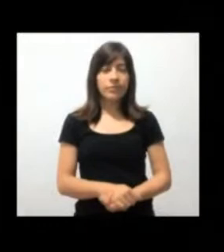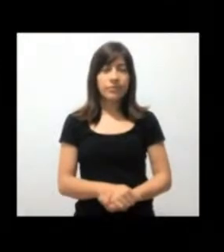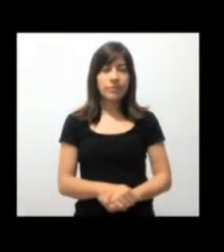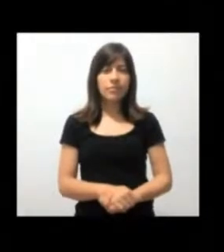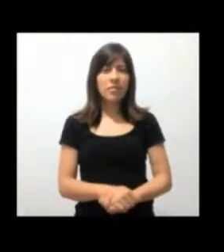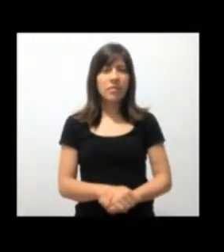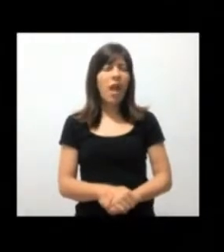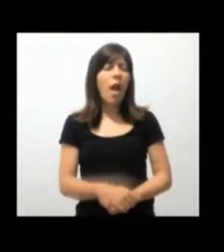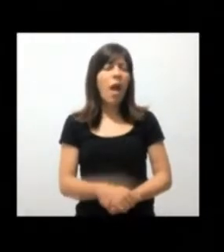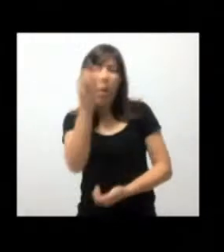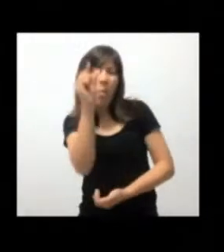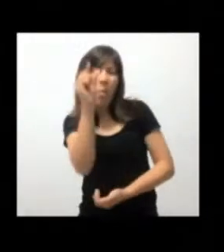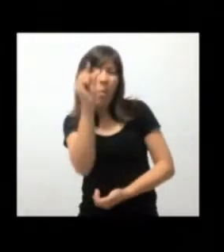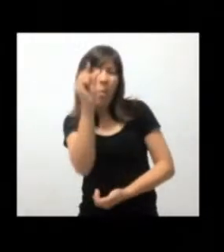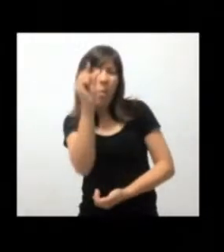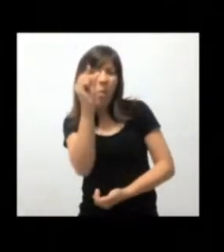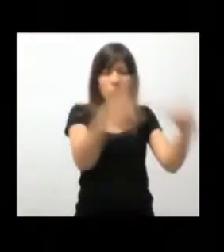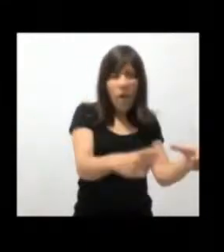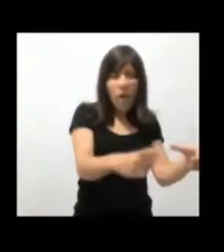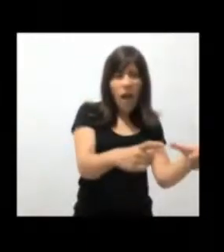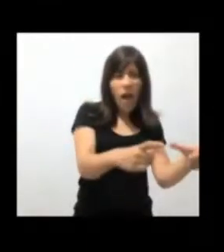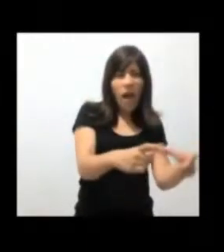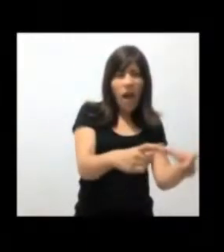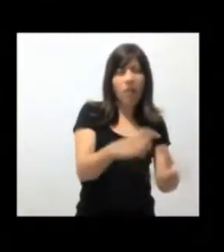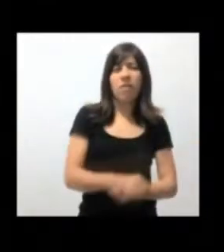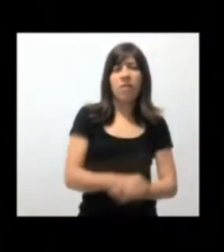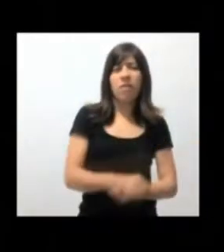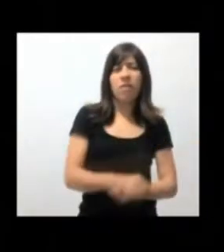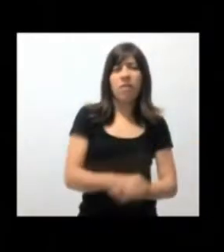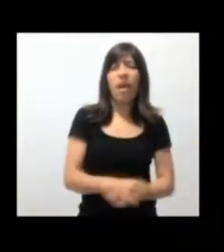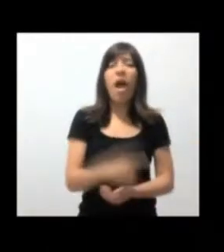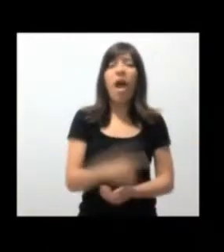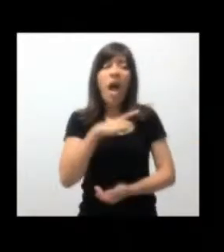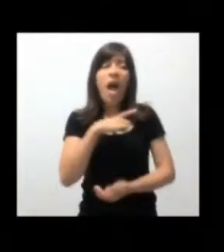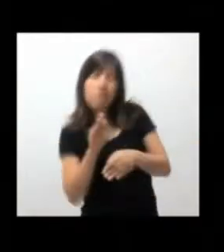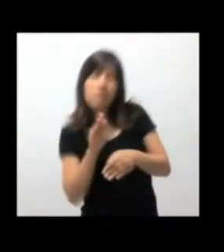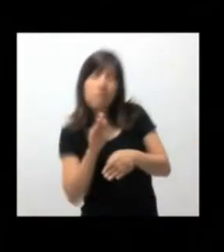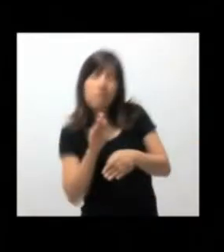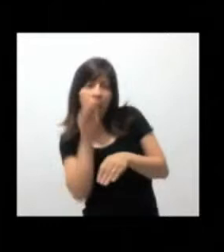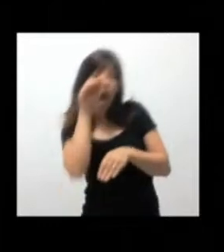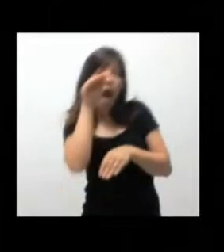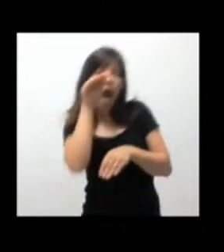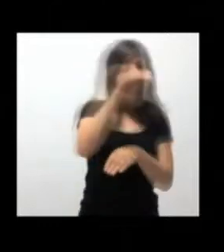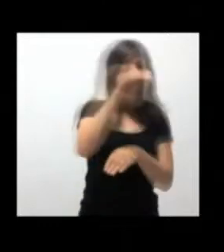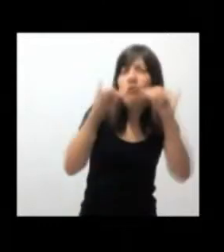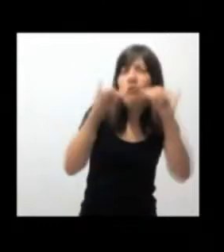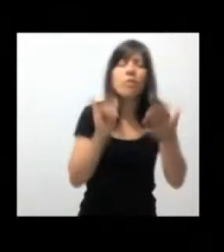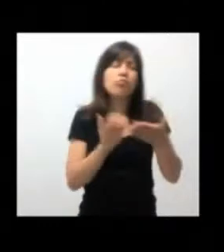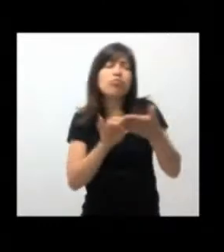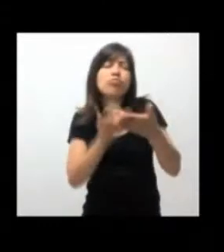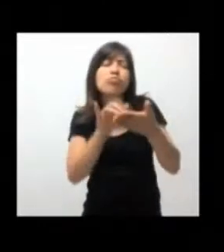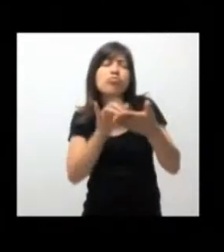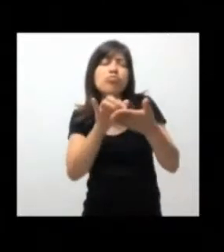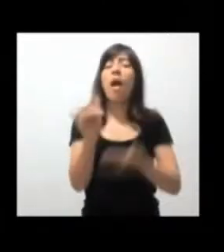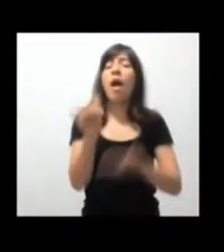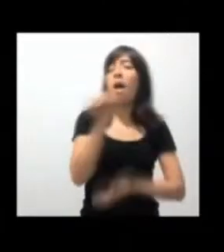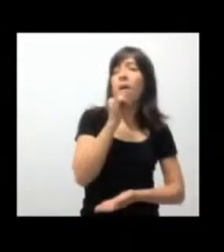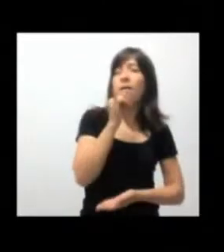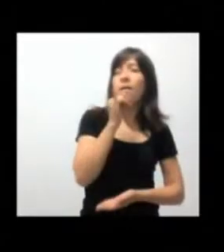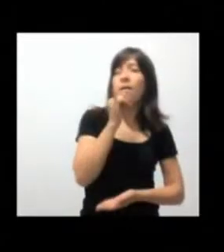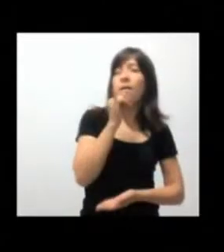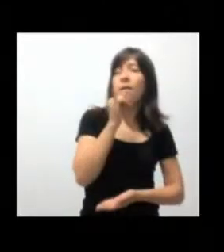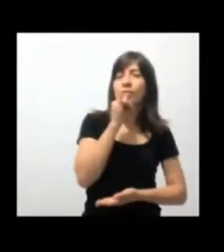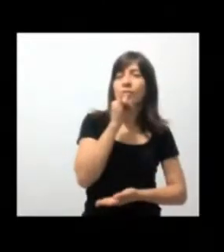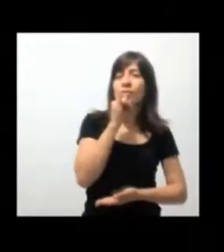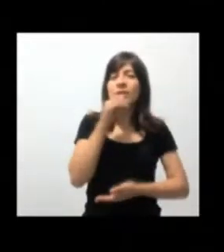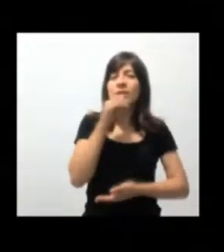informações em braille, por exemplo, nos aproxima da sociedade, o que, além de justo, a beneficia